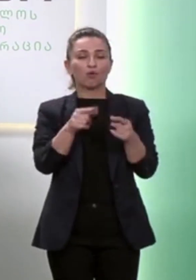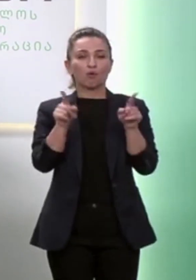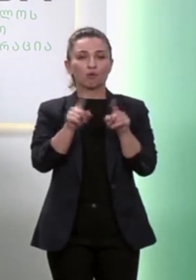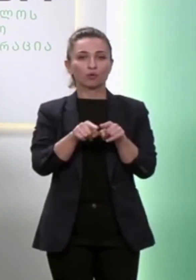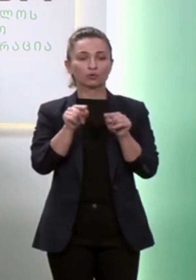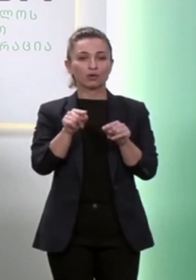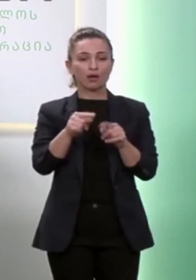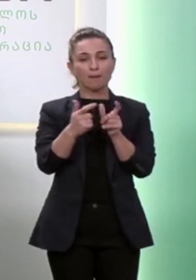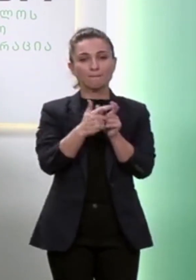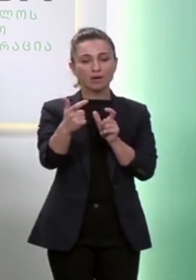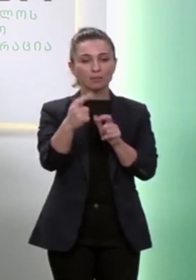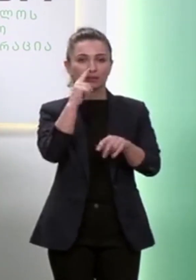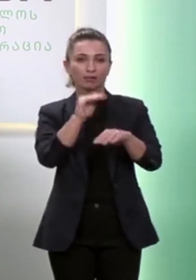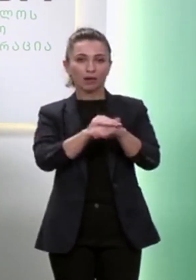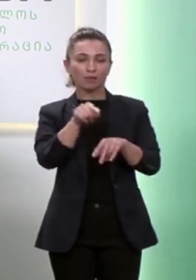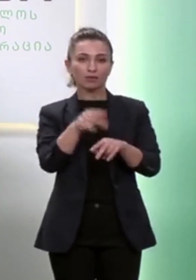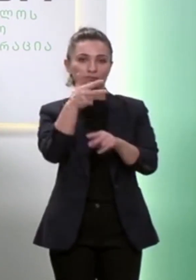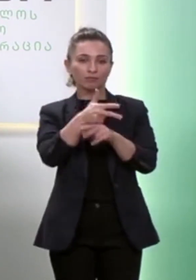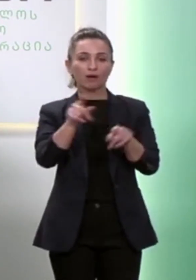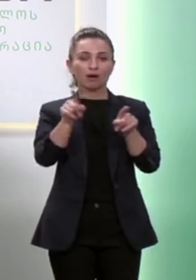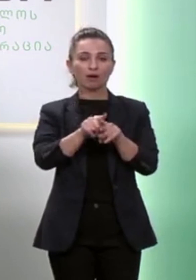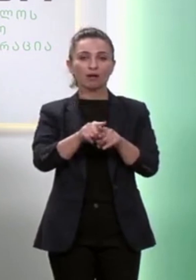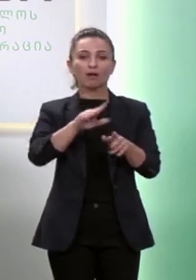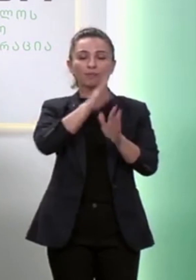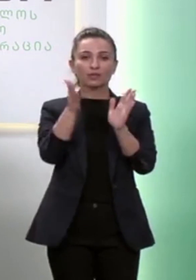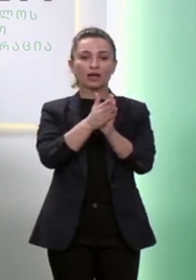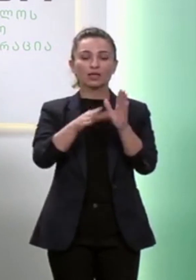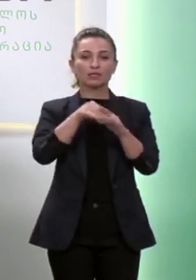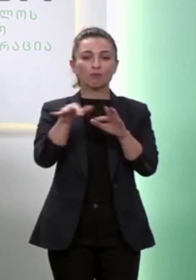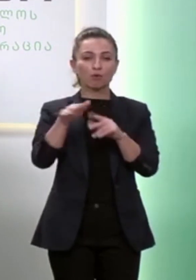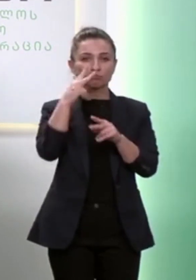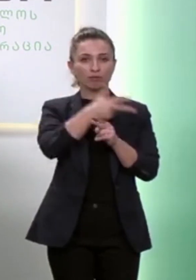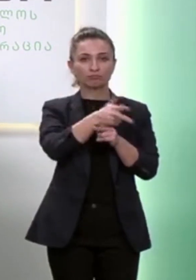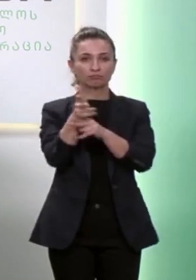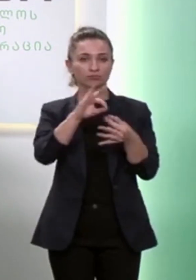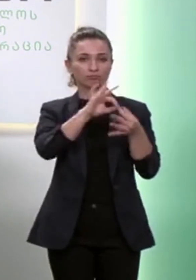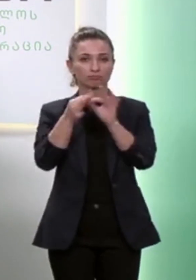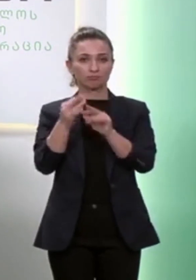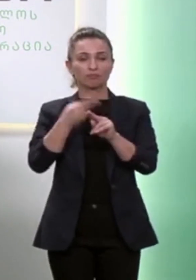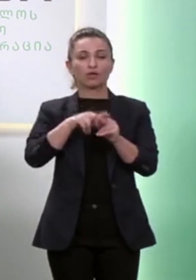უშუალოდ ბიულეტენის დაფიქსირება, ასევე მოხდეს მთელი საარჩევნო პროცესის დაფიქსირება.